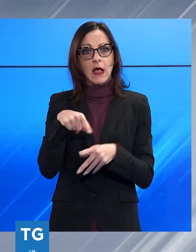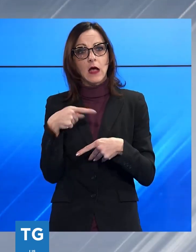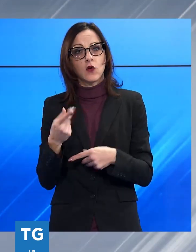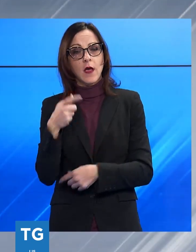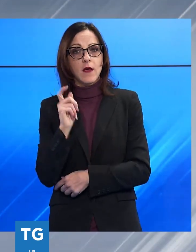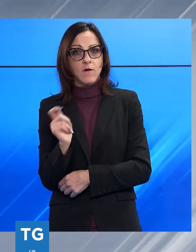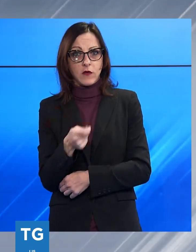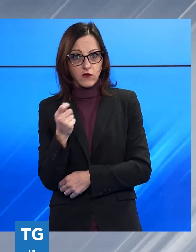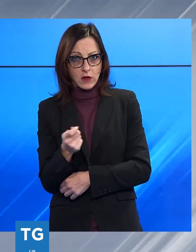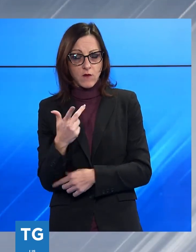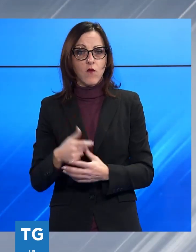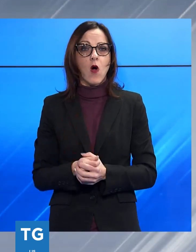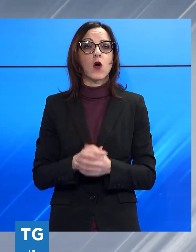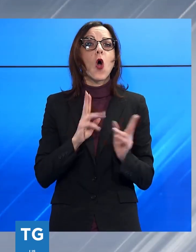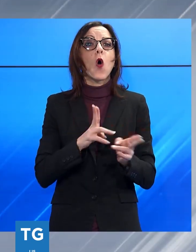Versilia